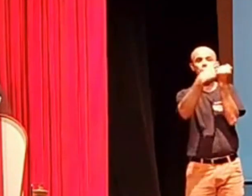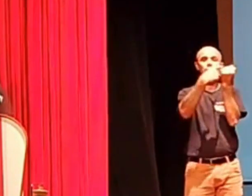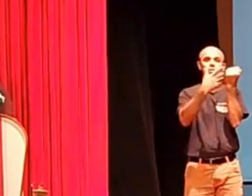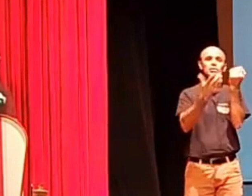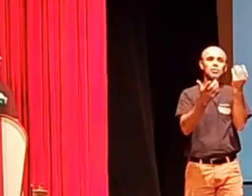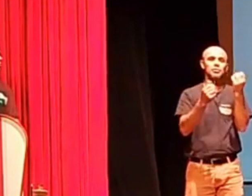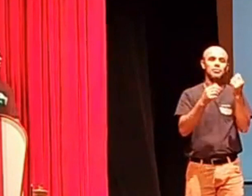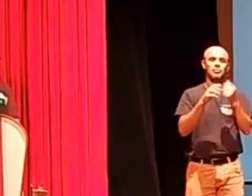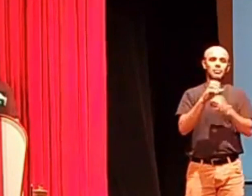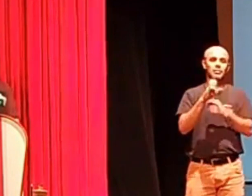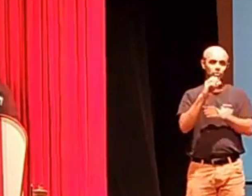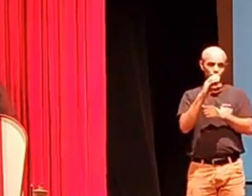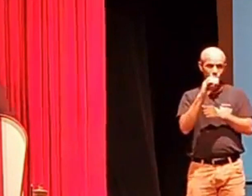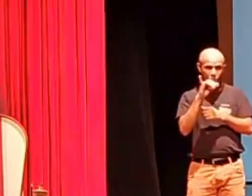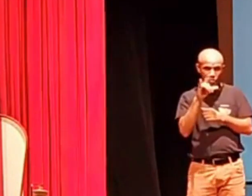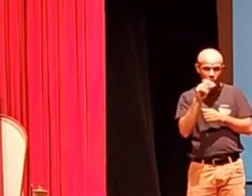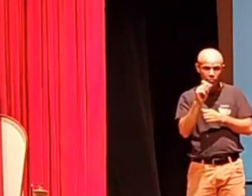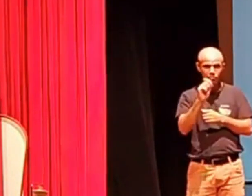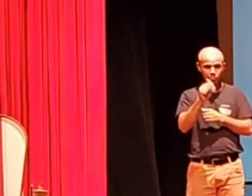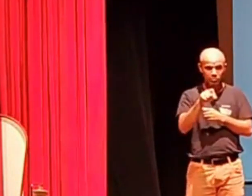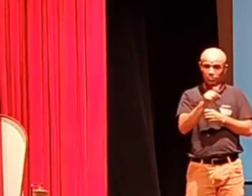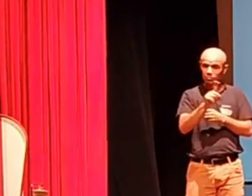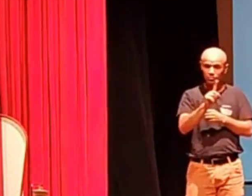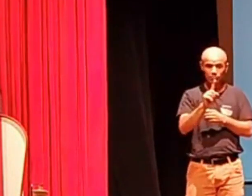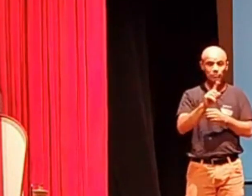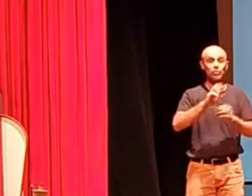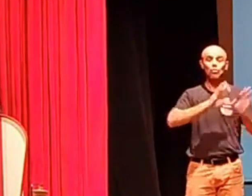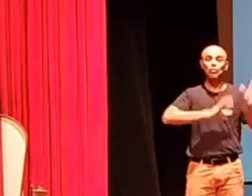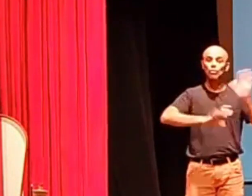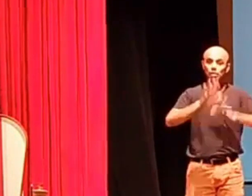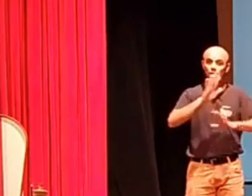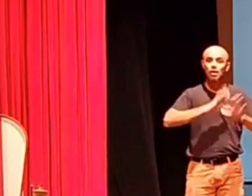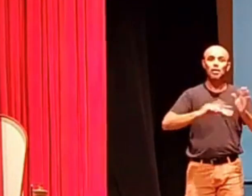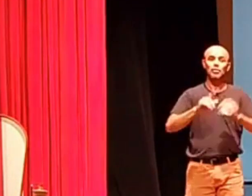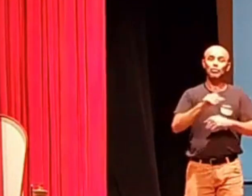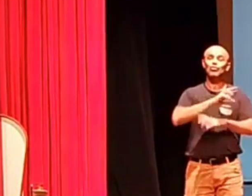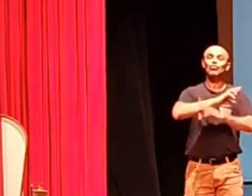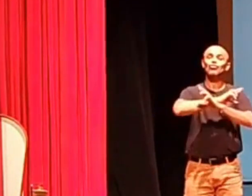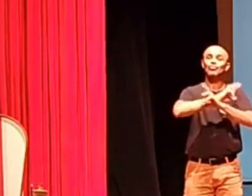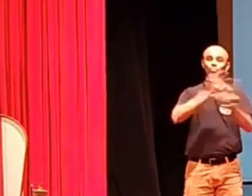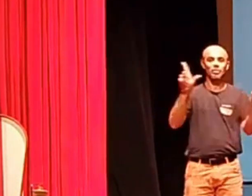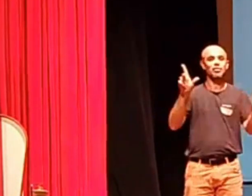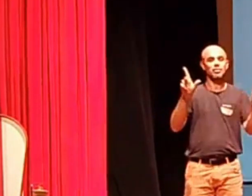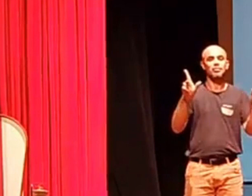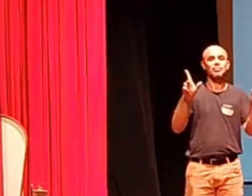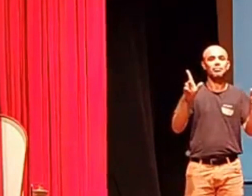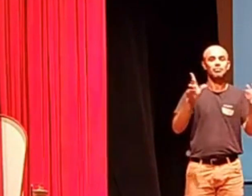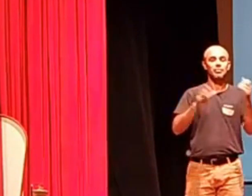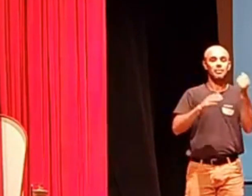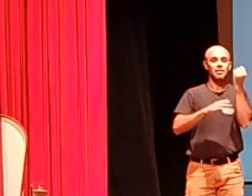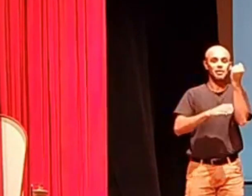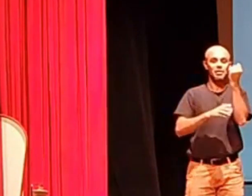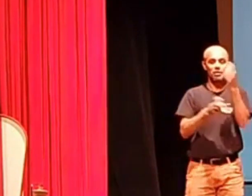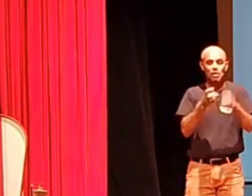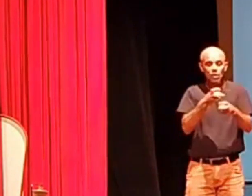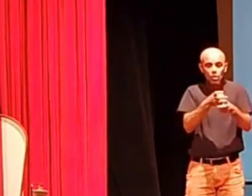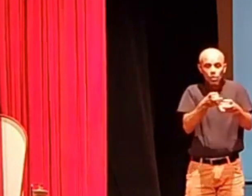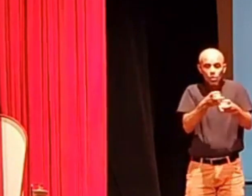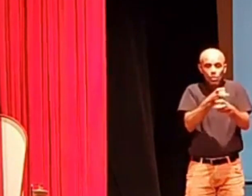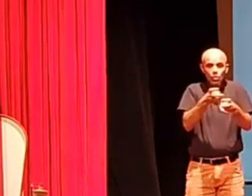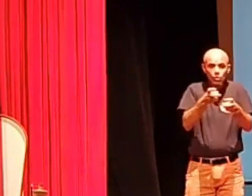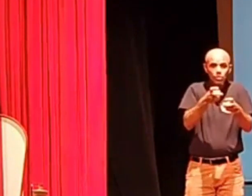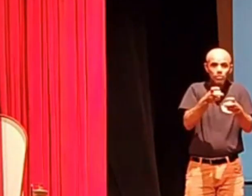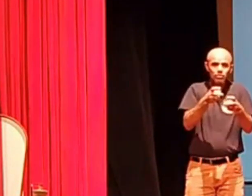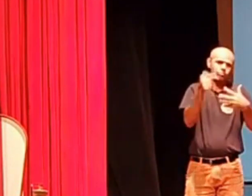referir à escoliose. Né? E a gente tem que tomar cuidado, que a doutora falou que quer dizer, desvio pode ser várias